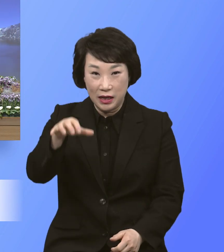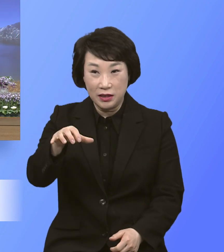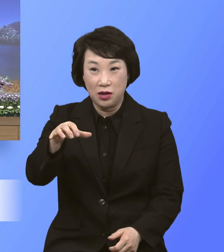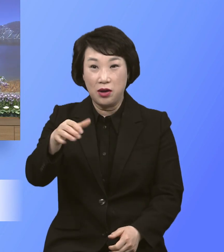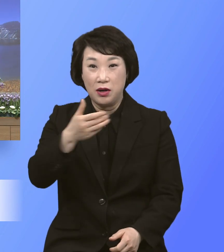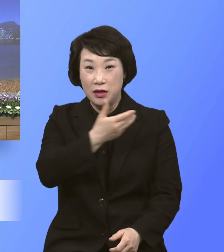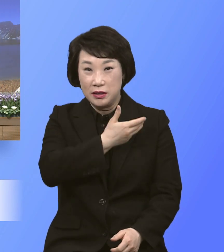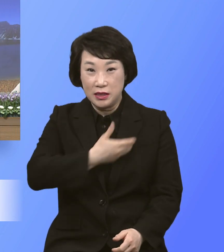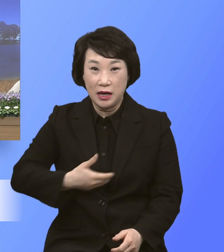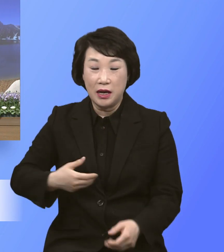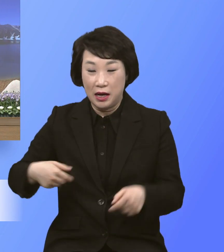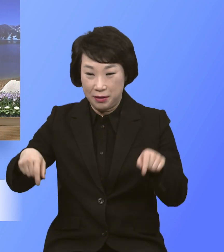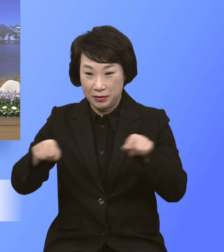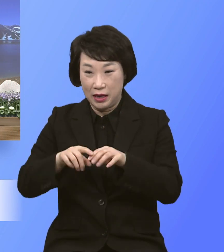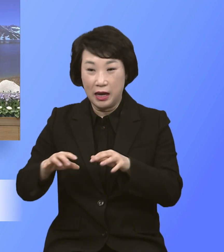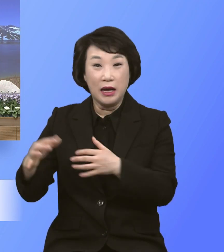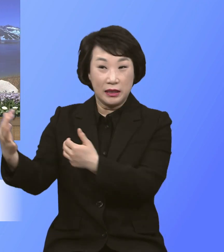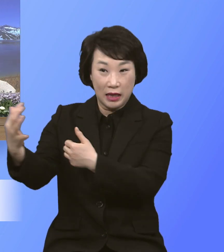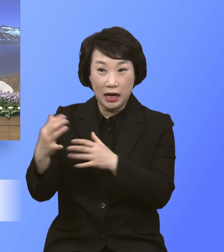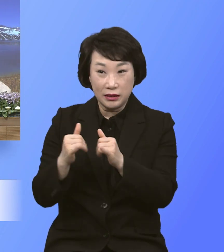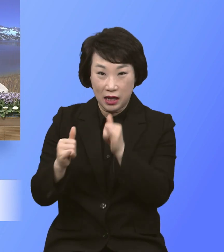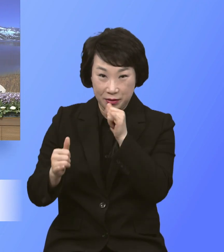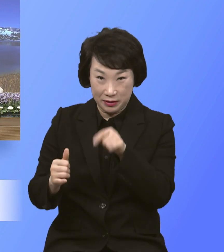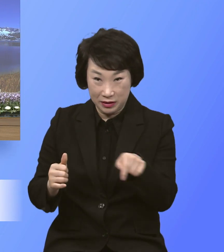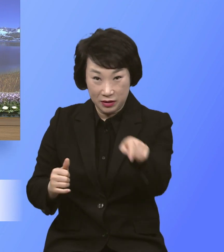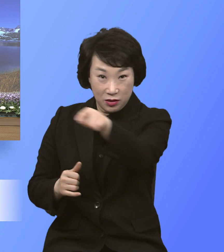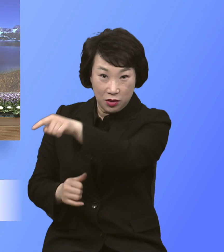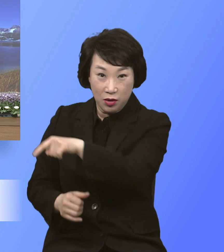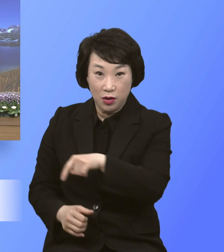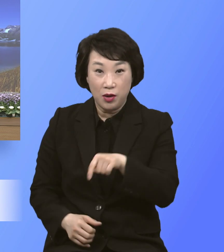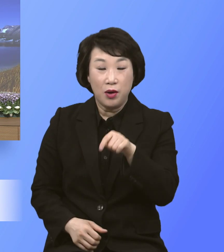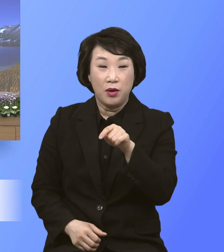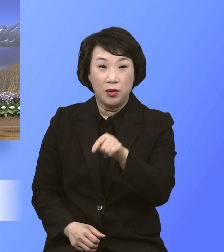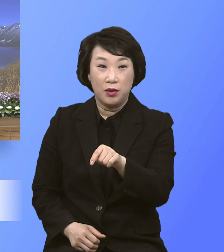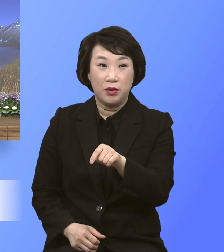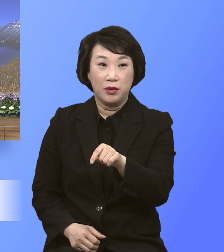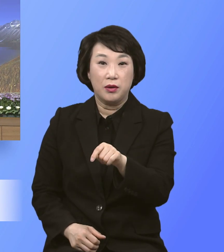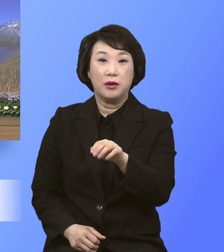제자들과 많은 무리들에게